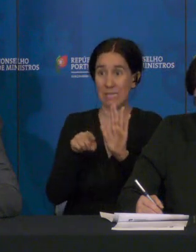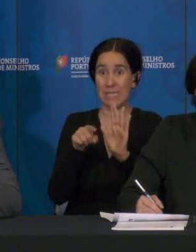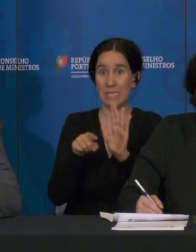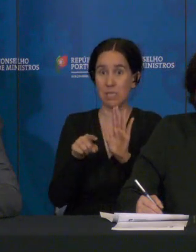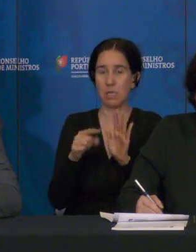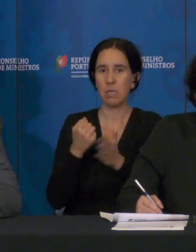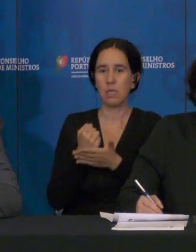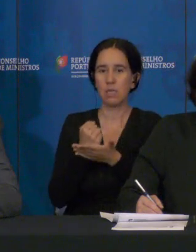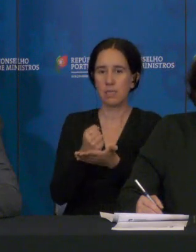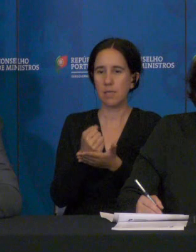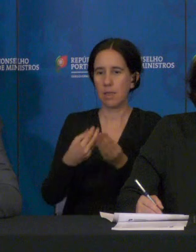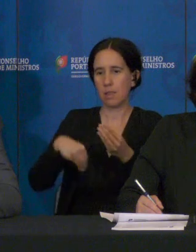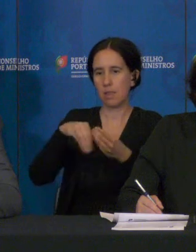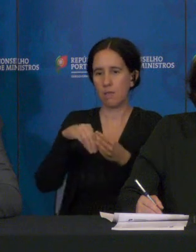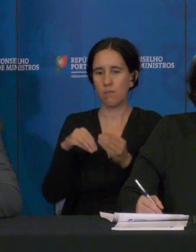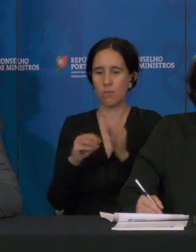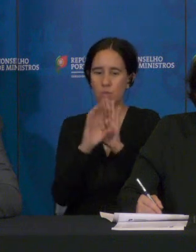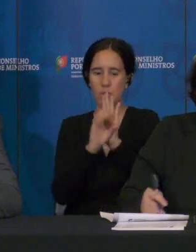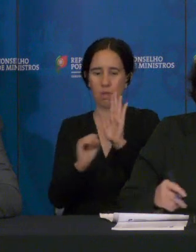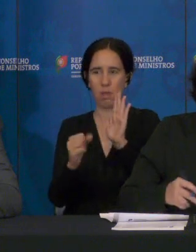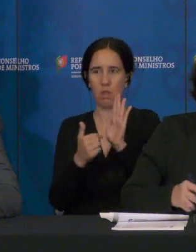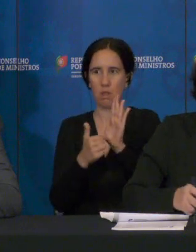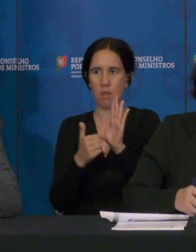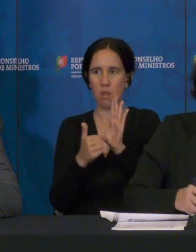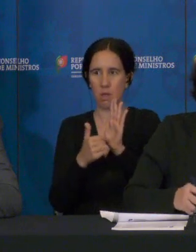deste incentivo extraordinário do decreto-lei,